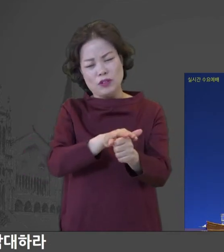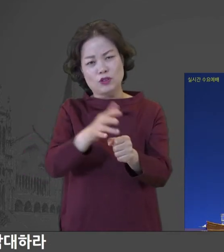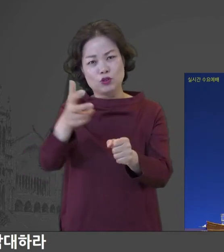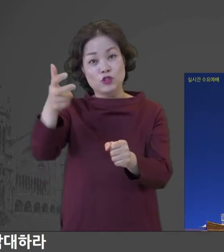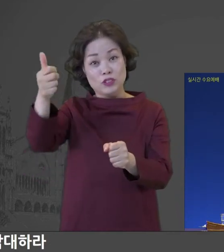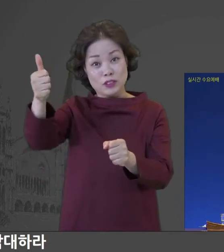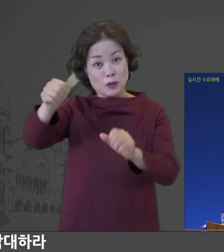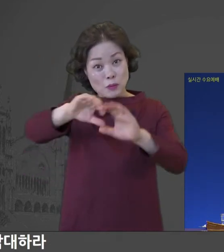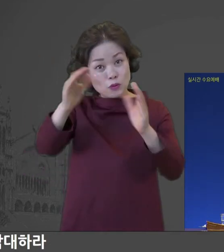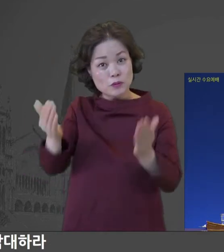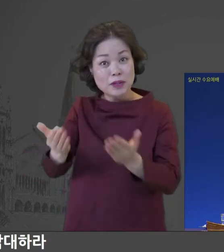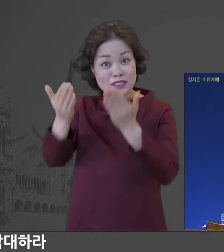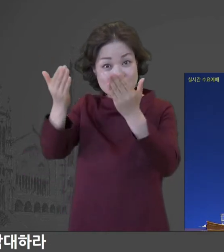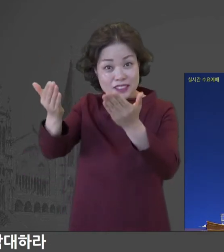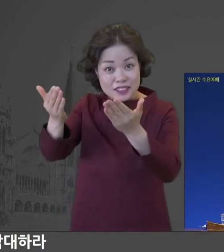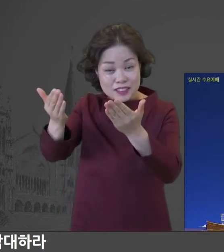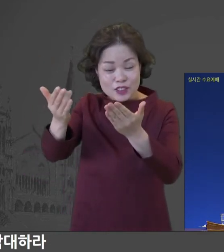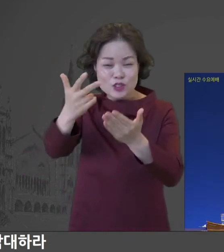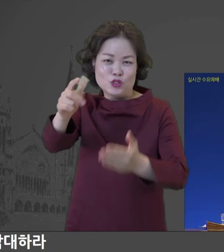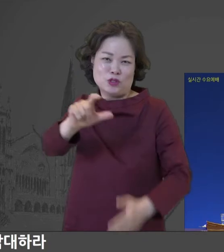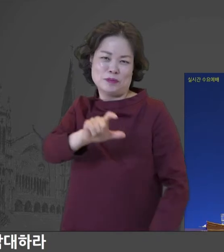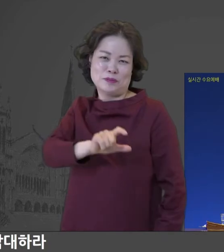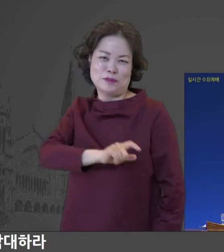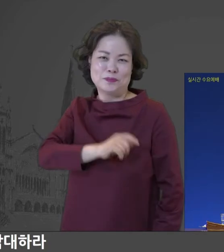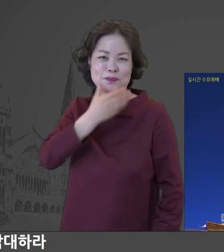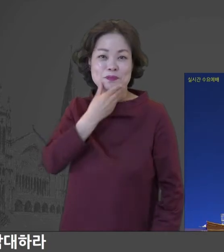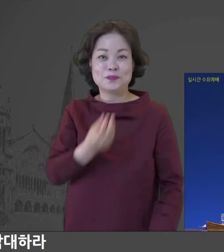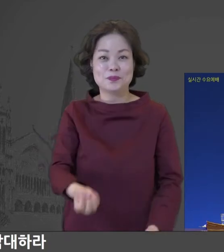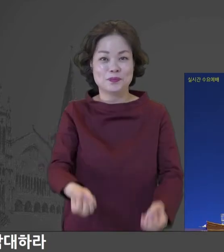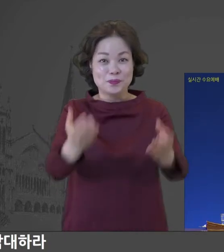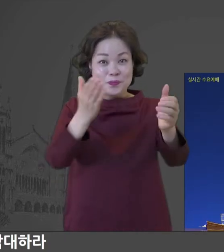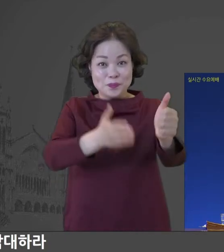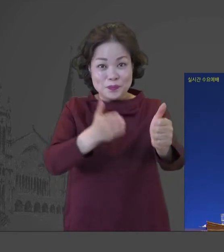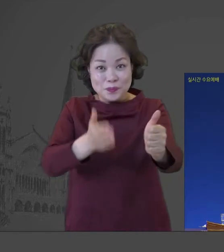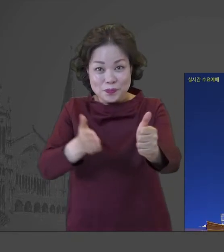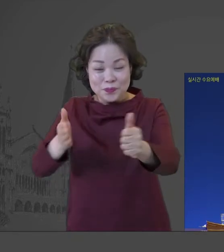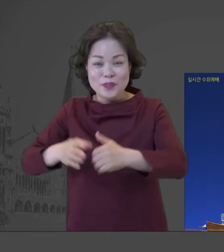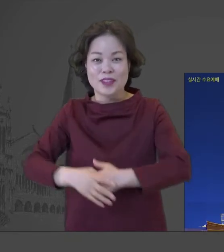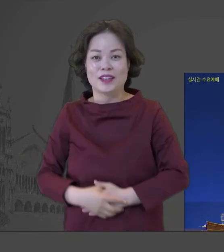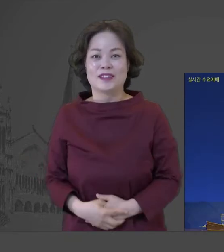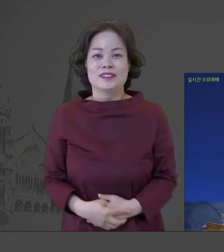앞에 모두 바칠 수 있기를 주님의 이름으로 축복합니다.